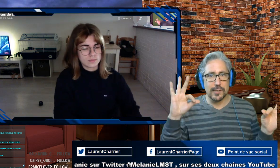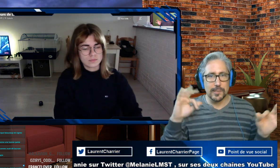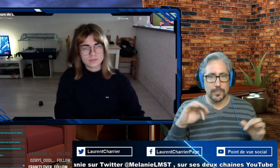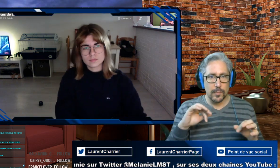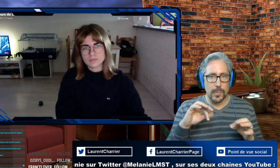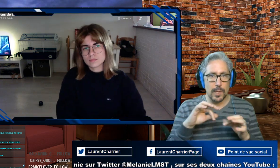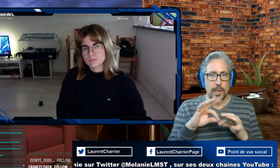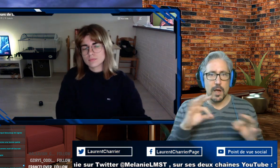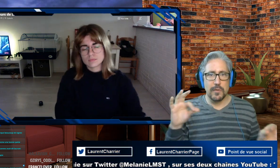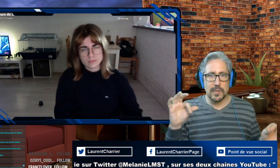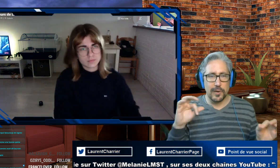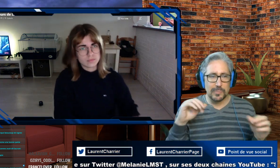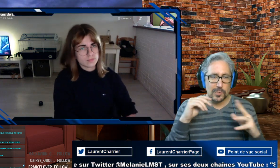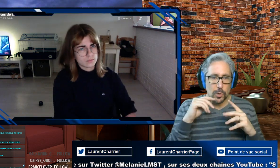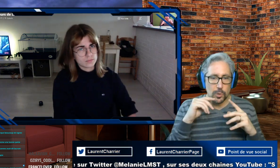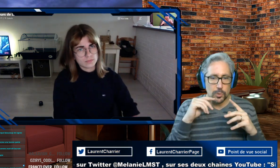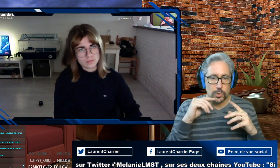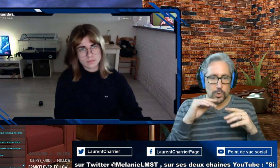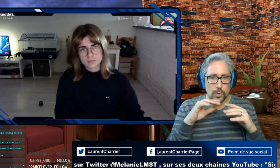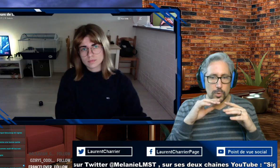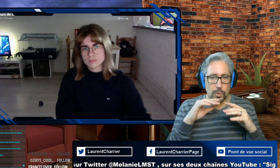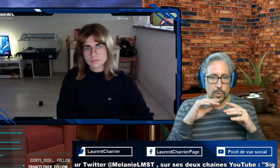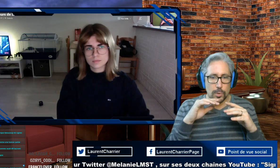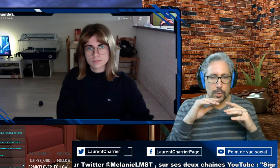à faire des phrases. Mmh. Faire des phrases, parce que